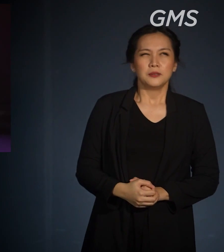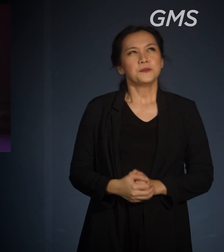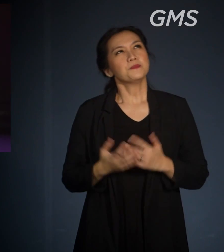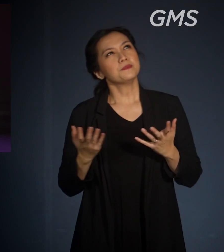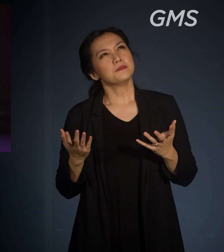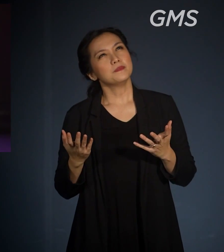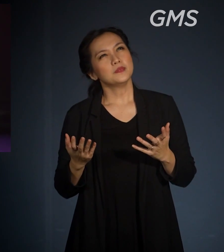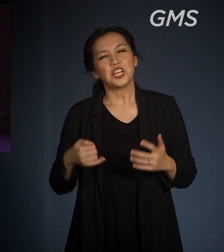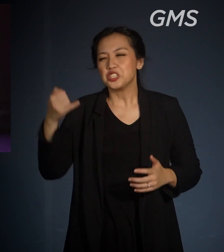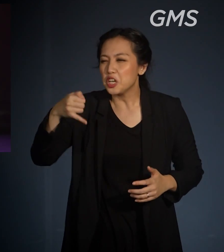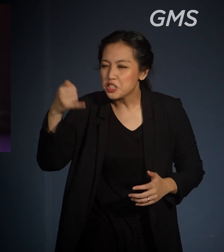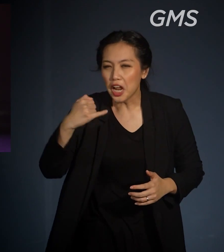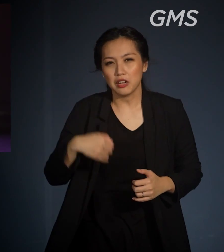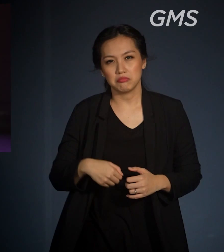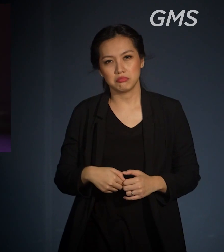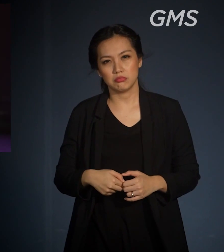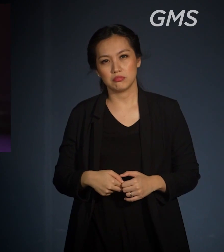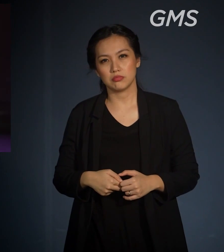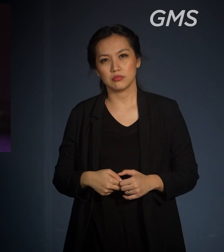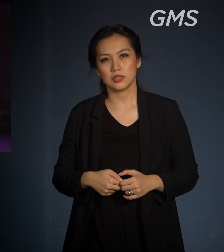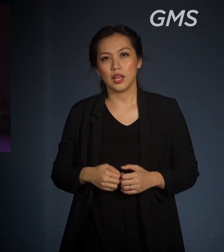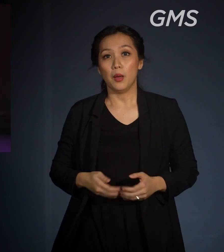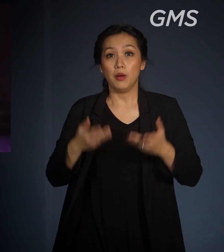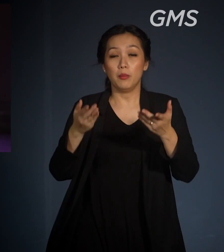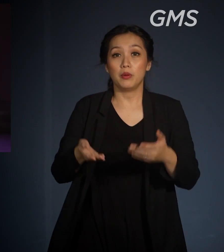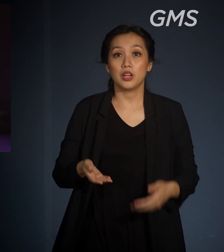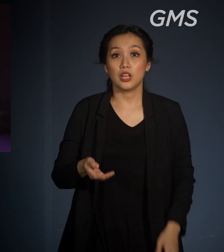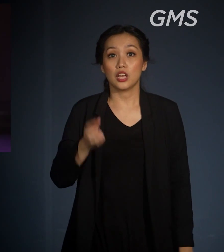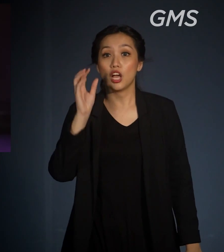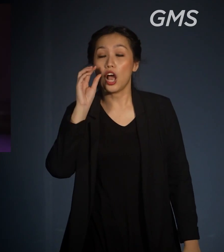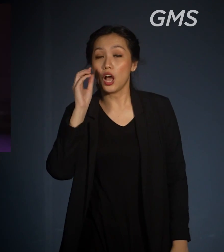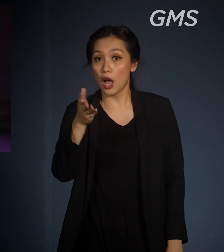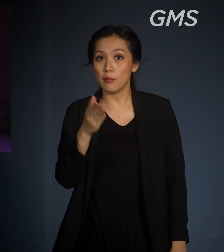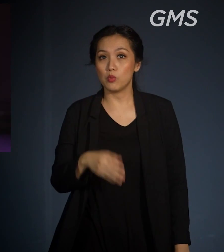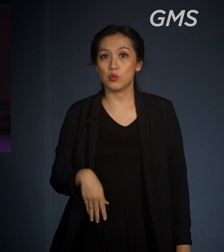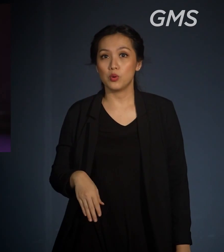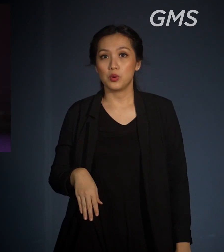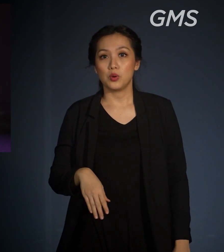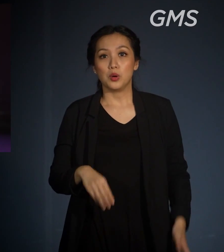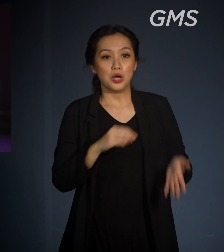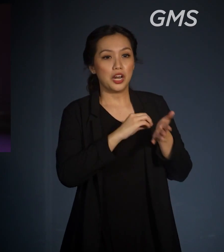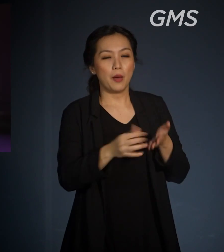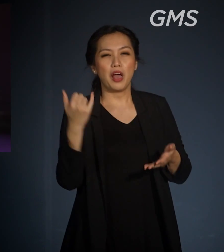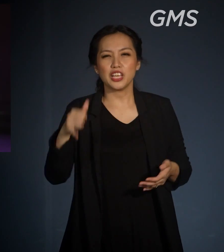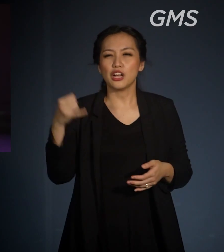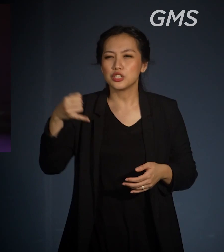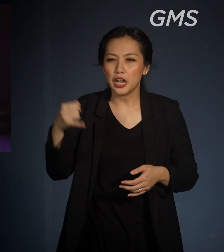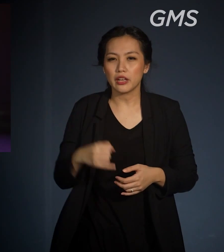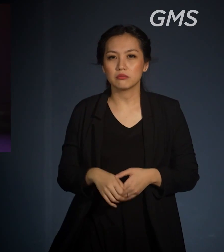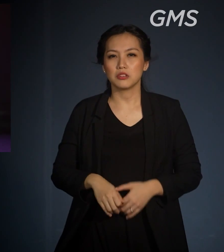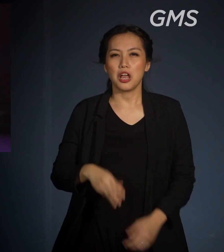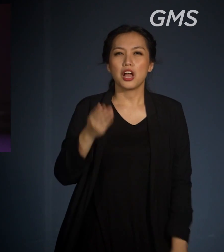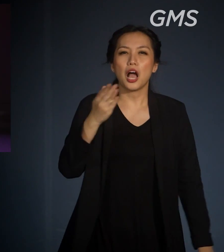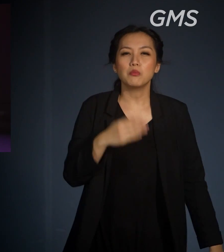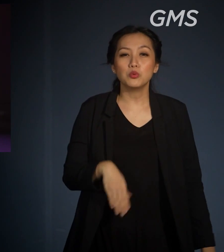hal-hal yang buruk tentang Anda, memberikan Anda label-label tertentu. Anda itu adalah orang yang lugu, Anda